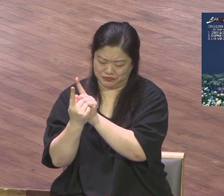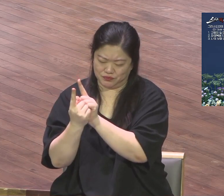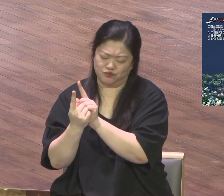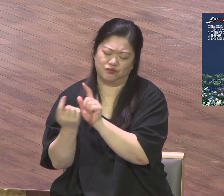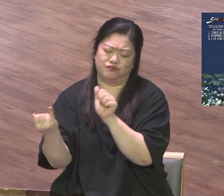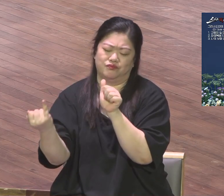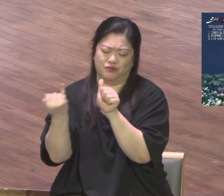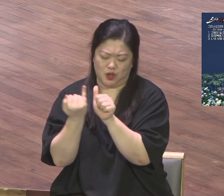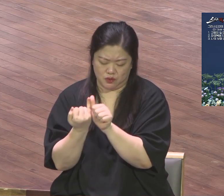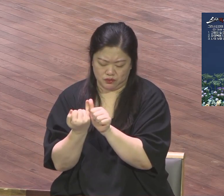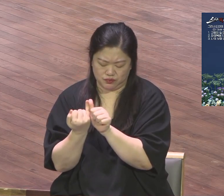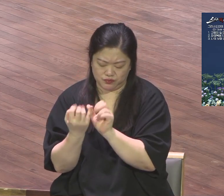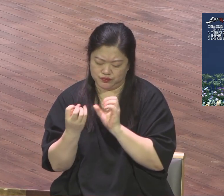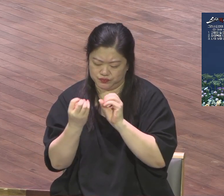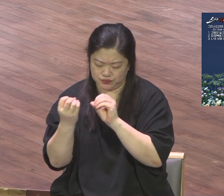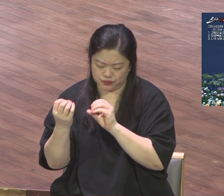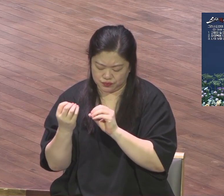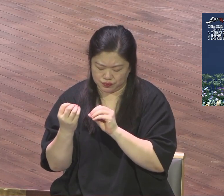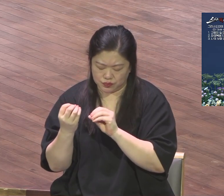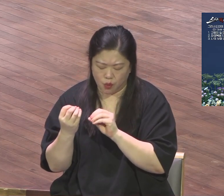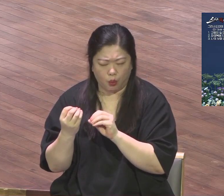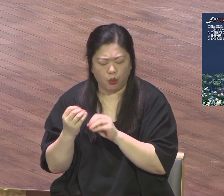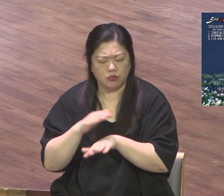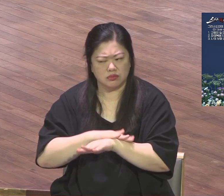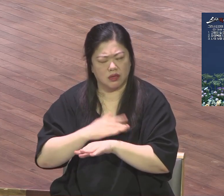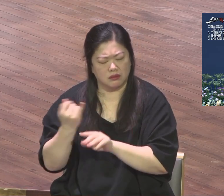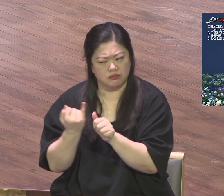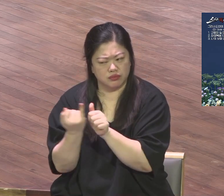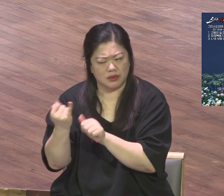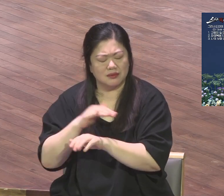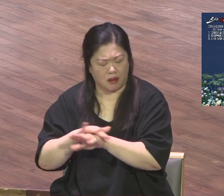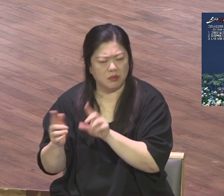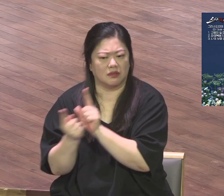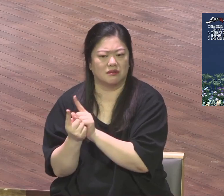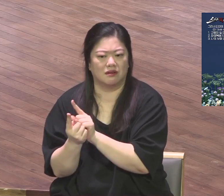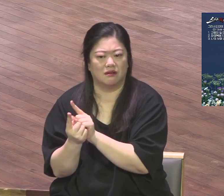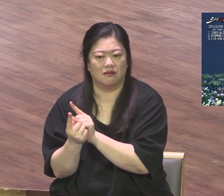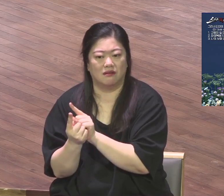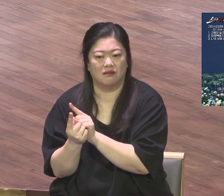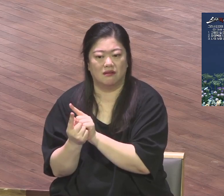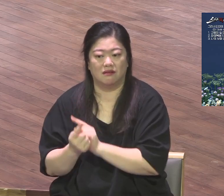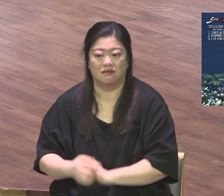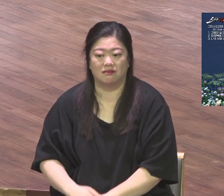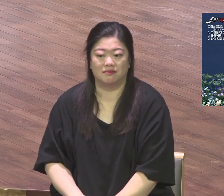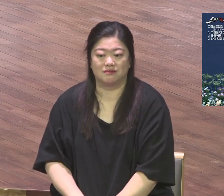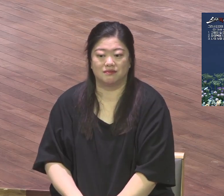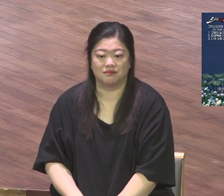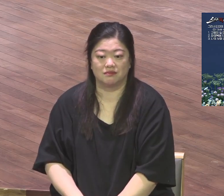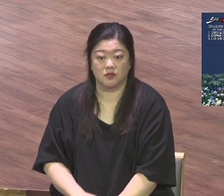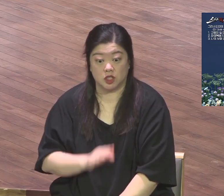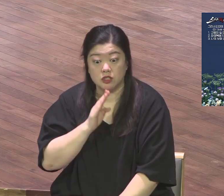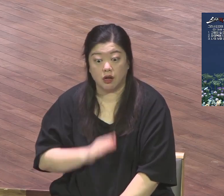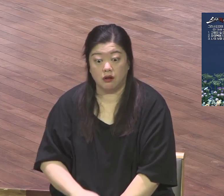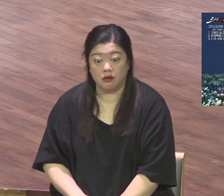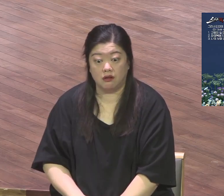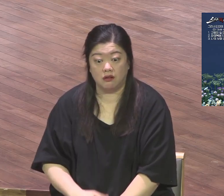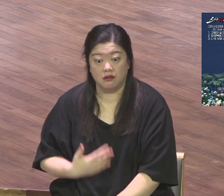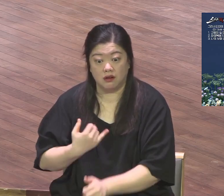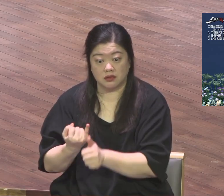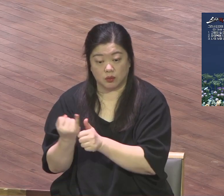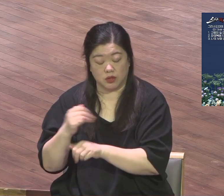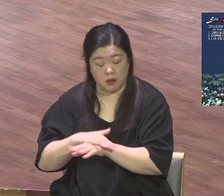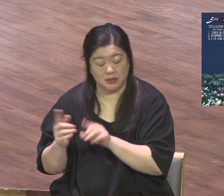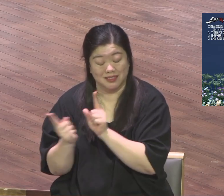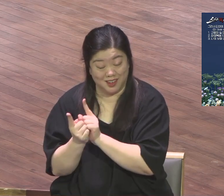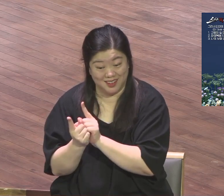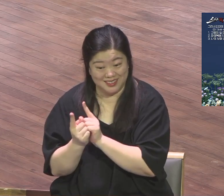있습니다. 그래서 제가 얘기를 하는 거예요. 그래서. 실제로 그렇고 실제로. 농담이지만은 또